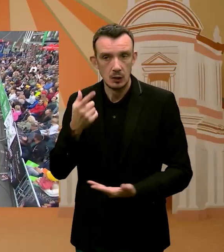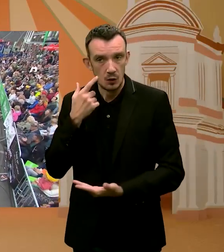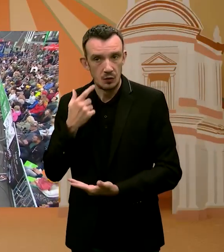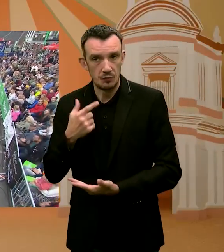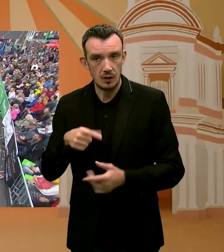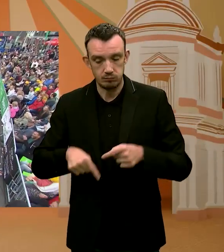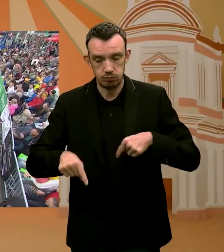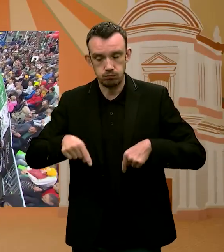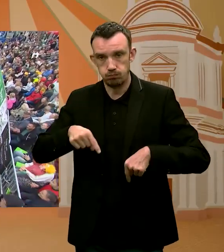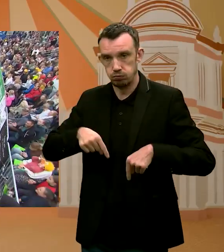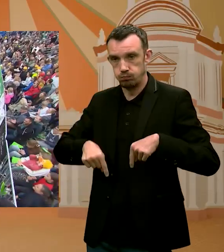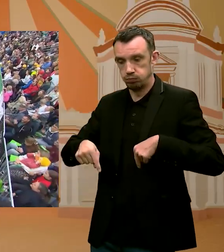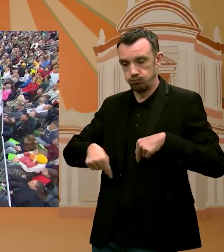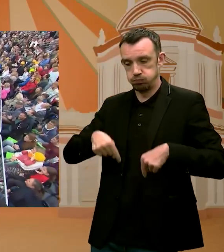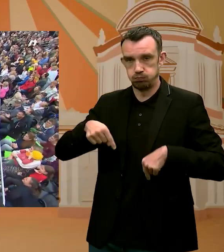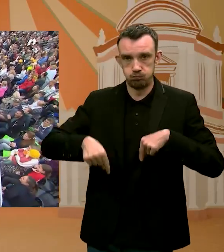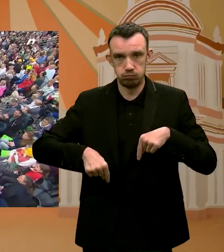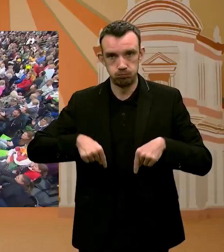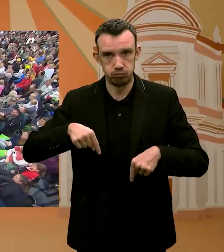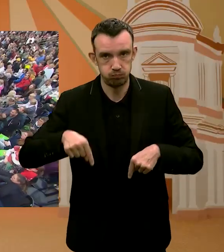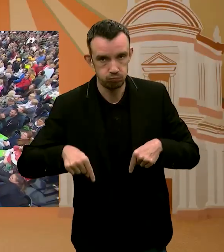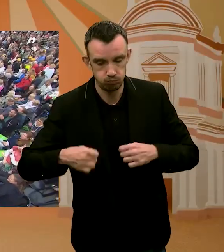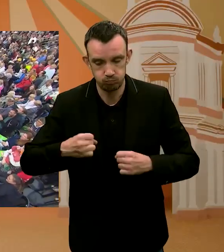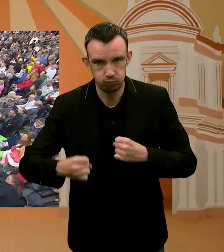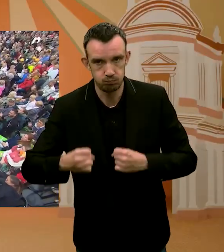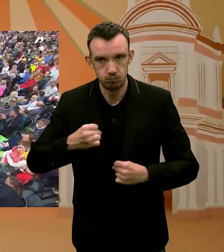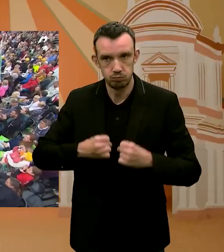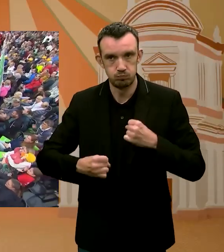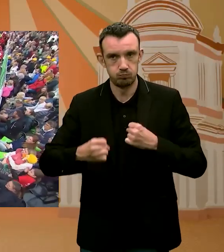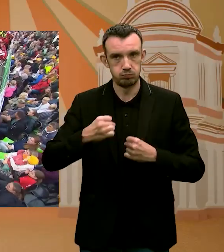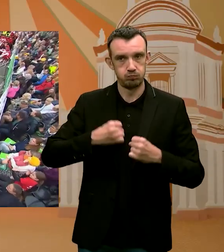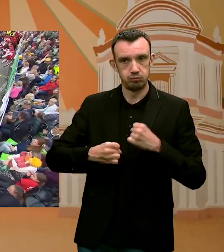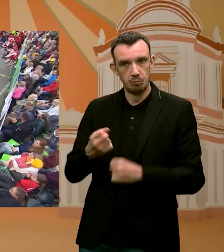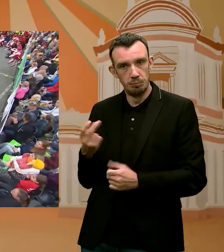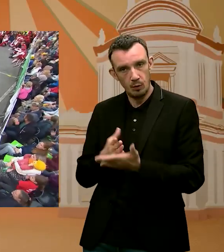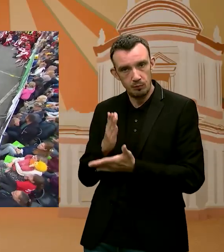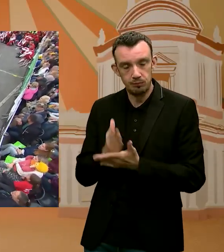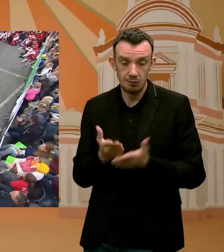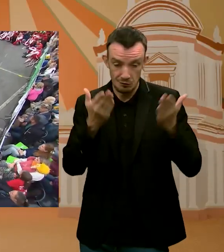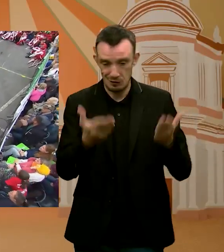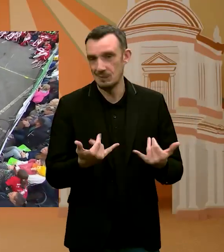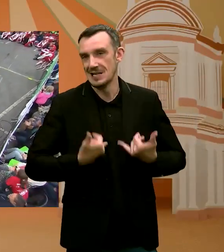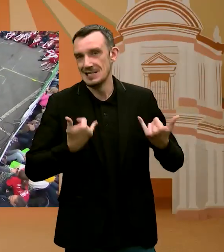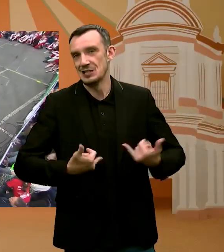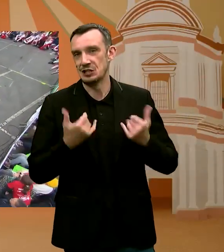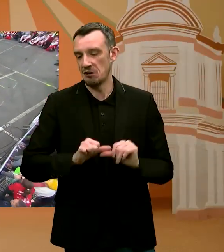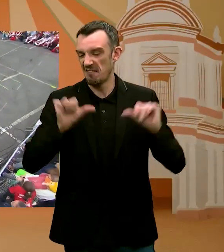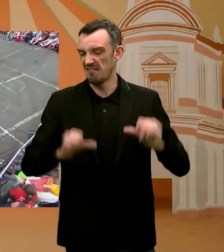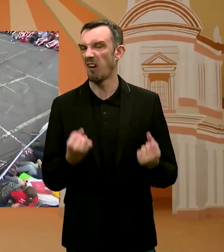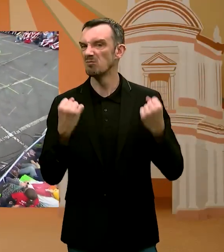échasses en même temps. Et il tient. Et après il a la jeunesse. Hein, oui, donc, il a la jeunesse, j'allais le dire Alice, avec l'IAP, c'est quand même plus jeune. Hein, et pourquoi est-ce qu'ils